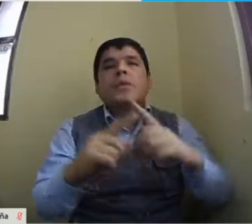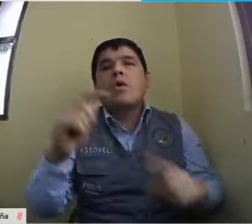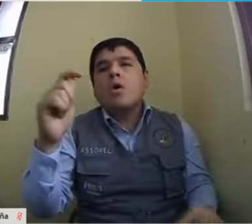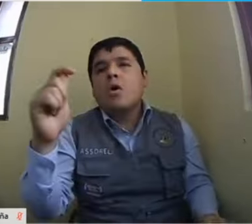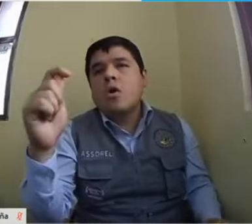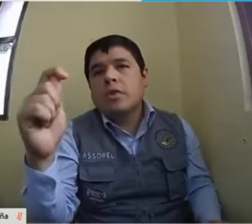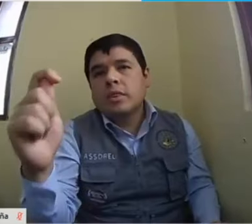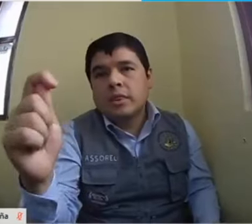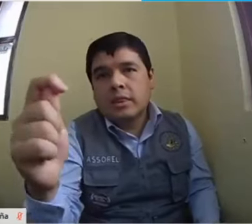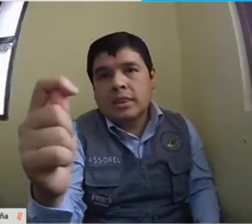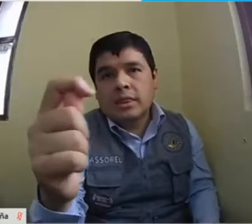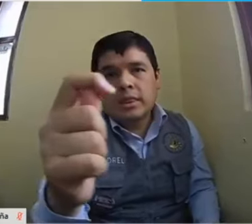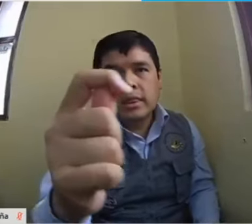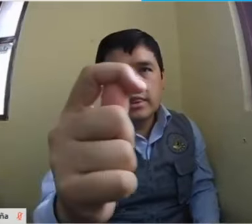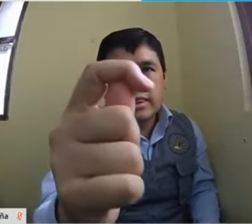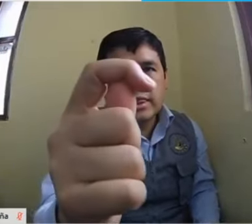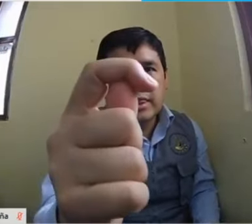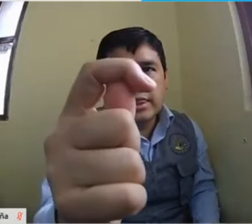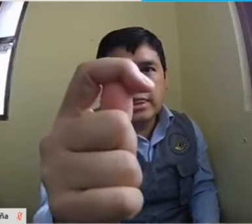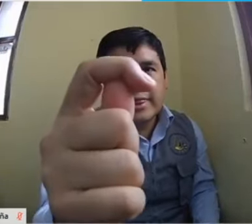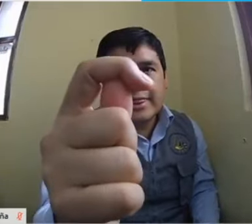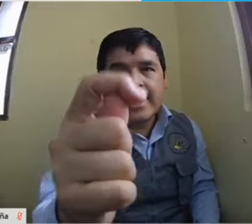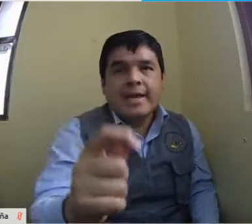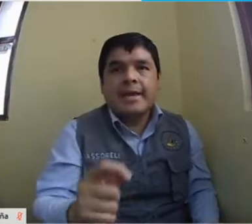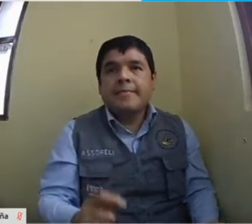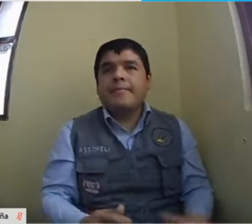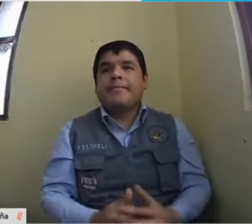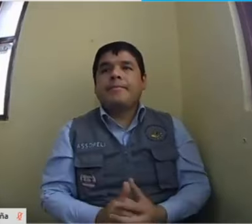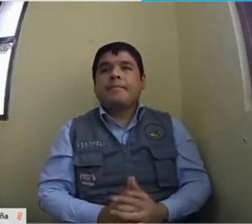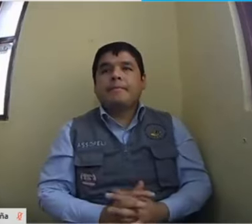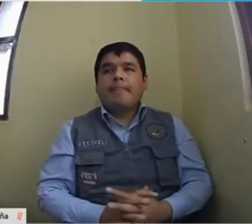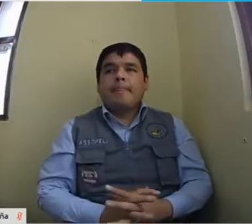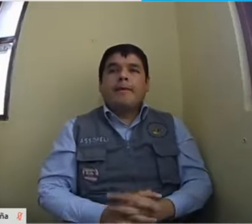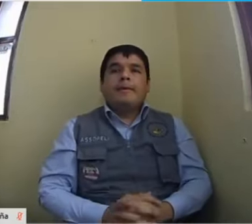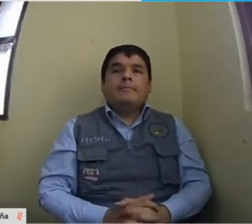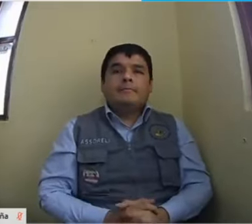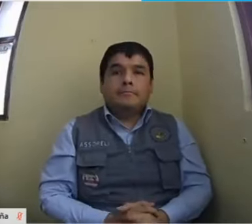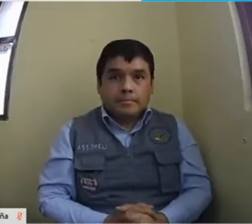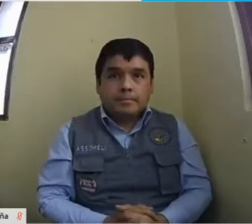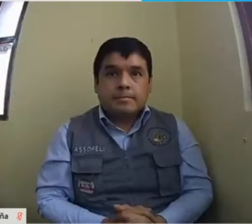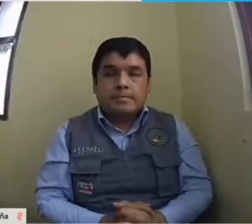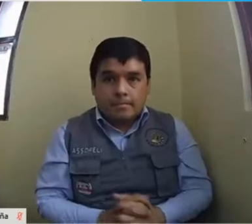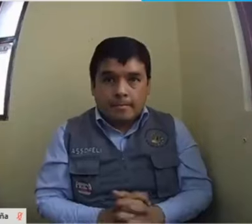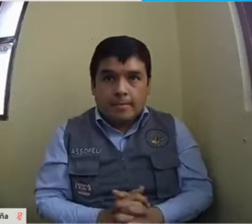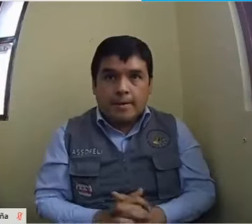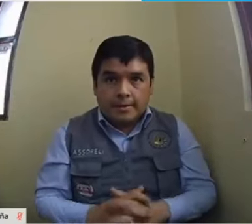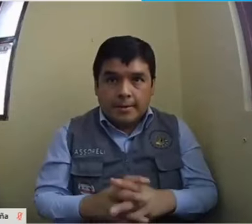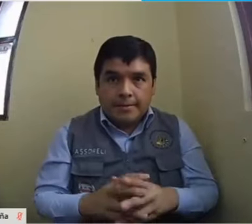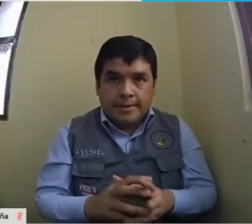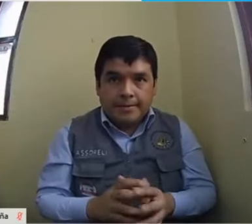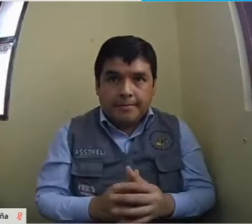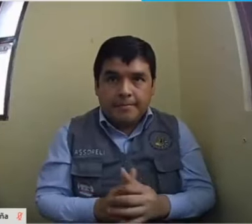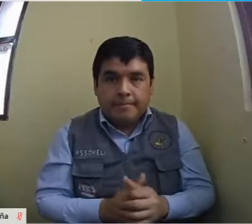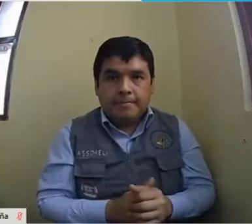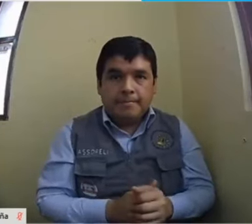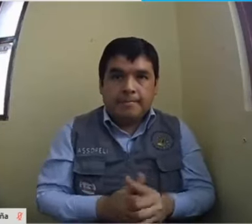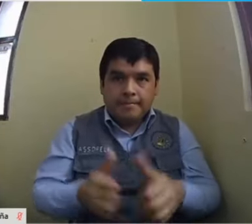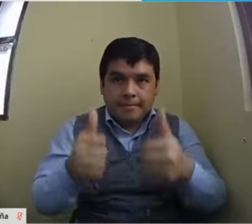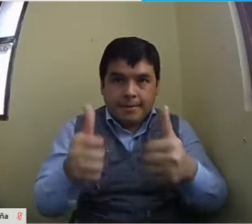estemos comunicándonos para identificar las letras que usa del abecedario, ¿no? Pero todas son válidas.